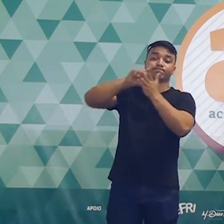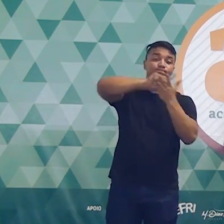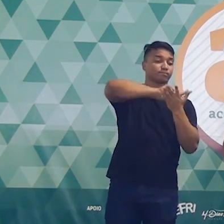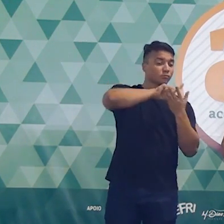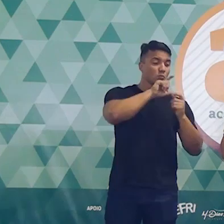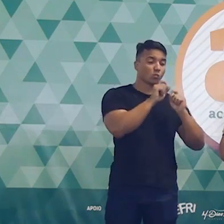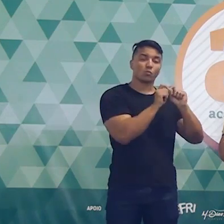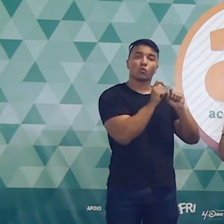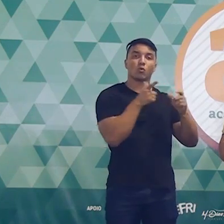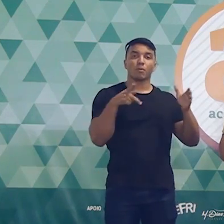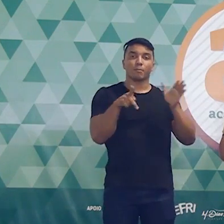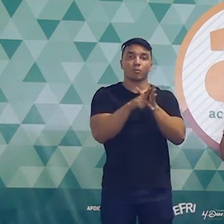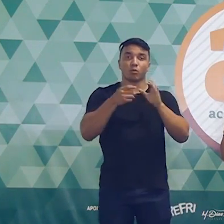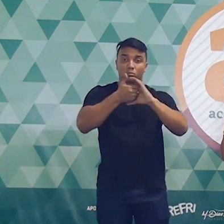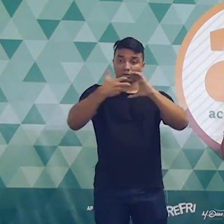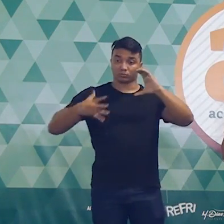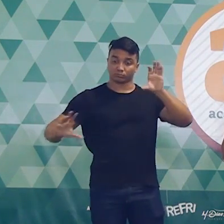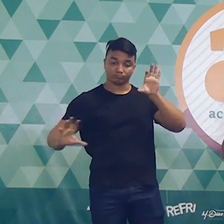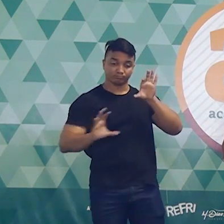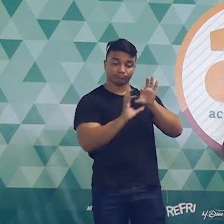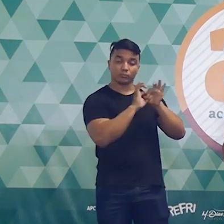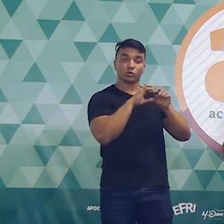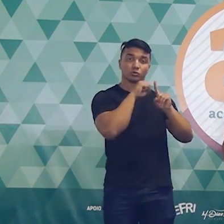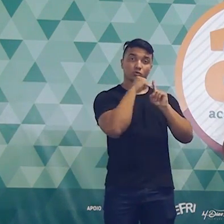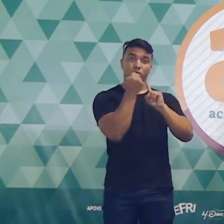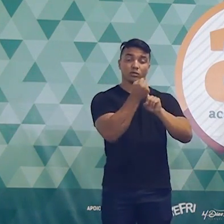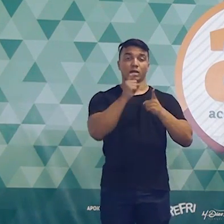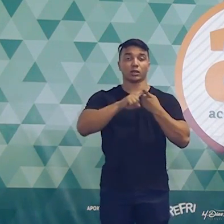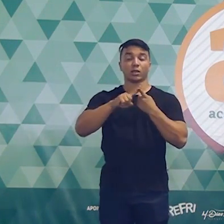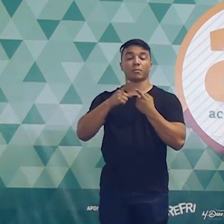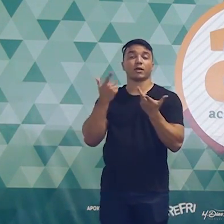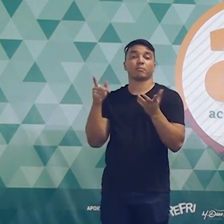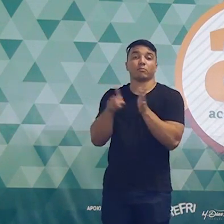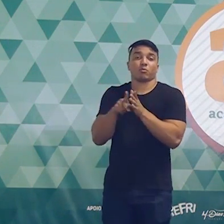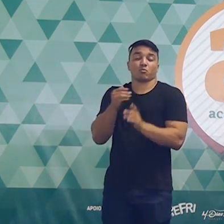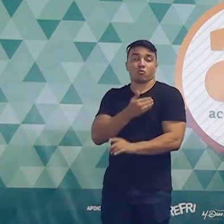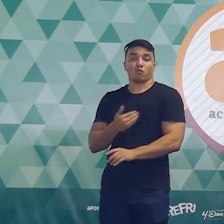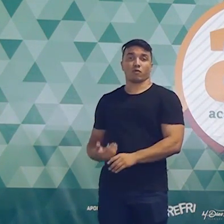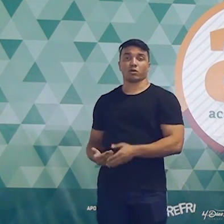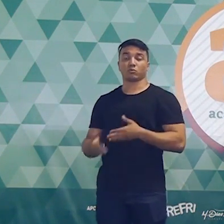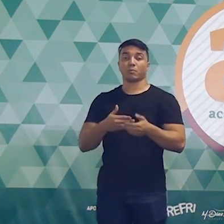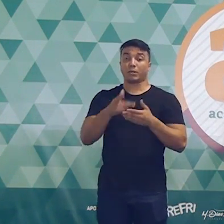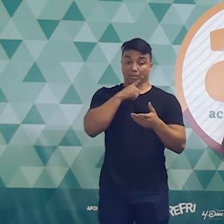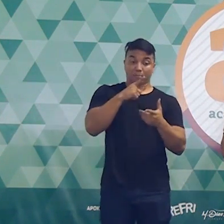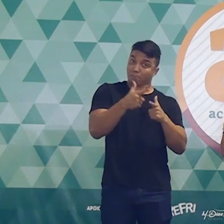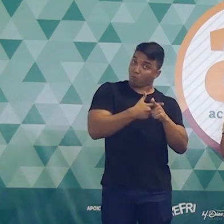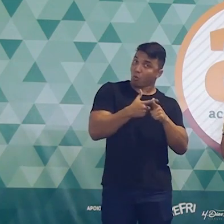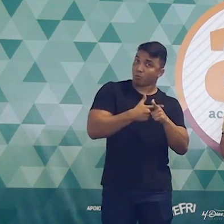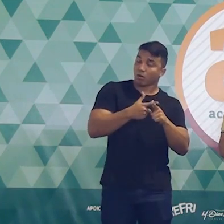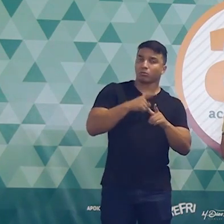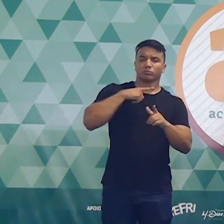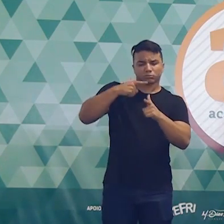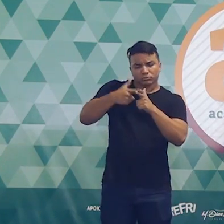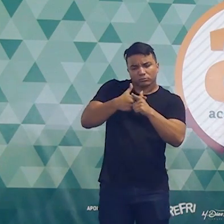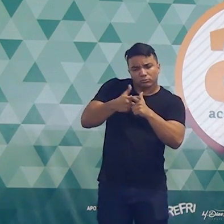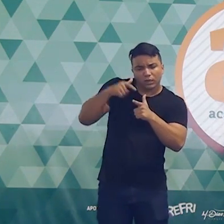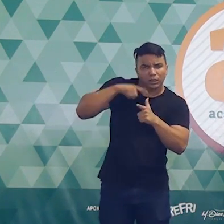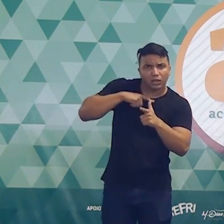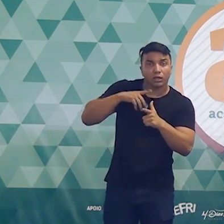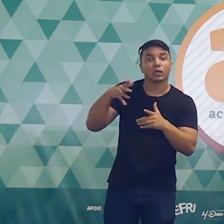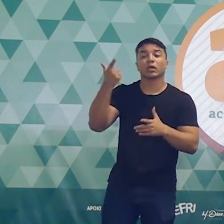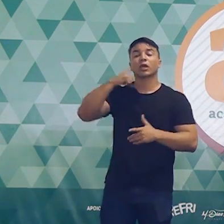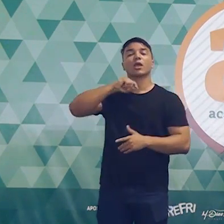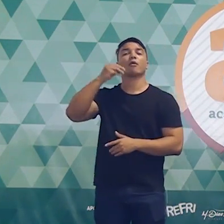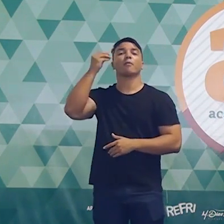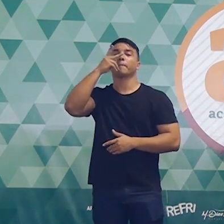algum aspecto que envolva a sociedade e a administração pública está em falha. Se há um problema, alguém